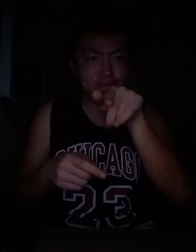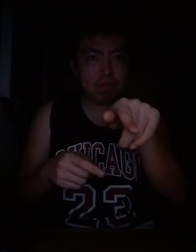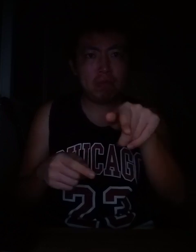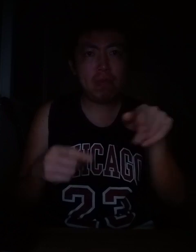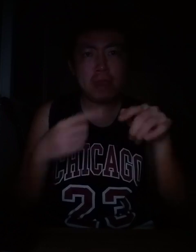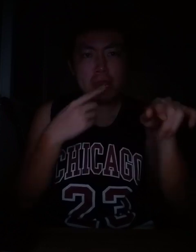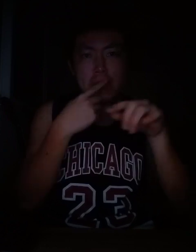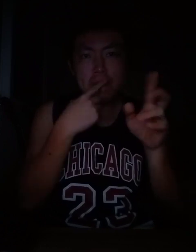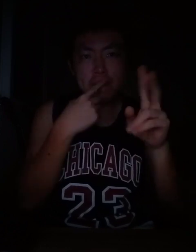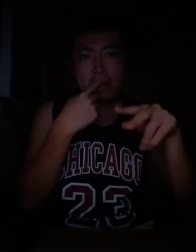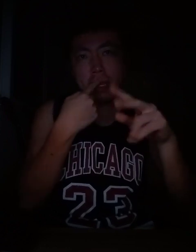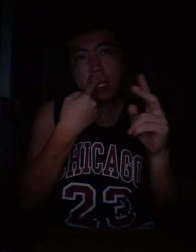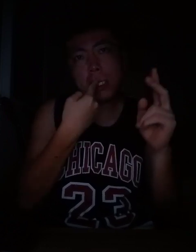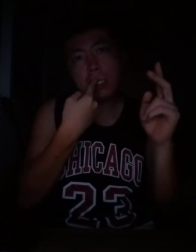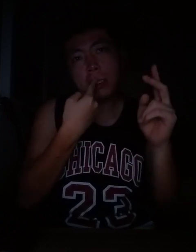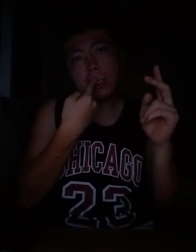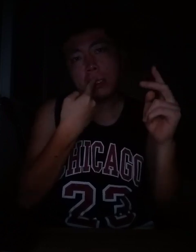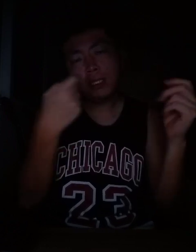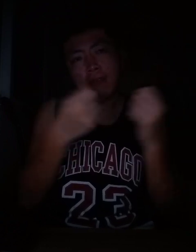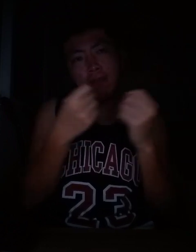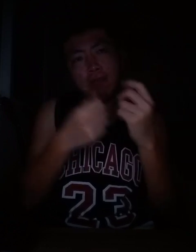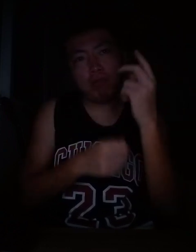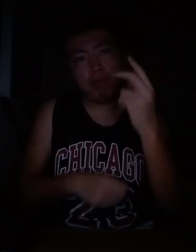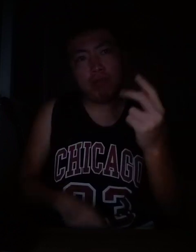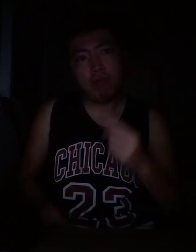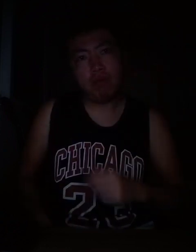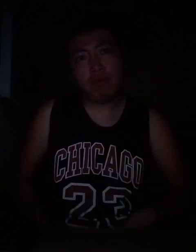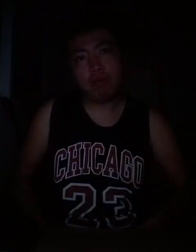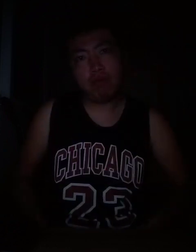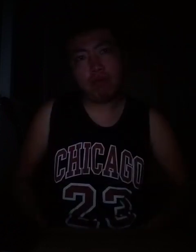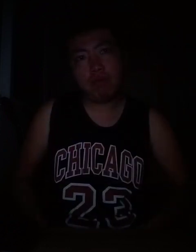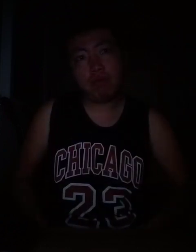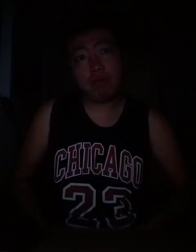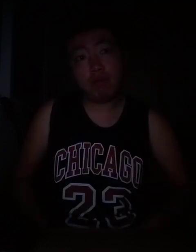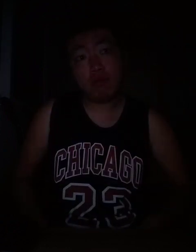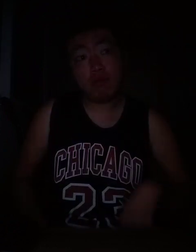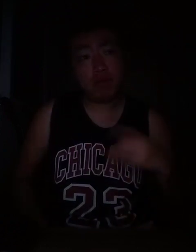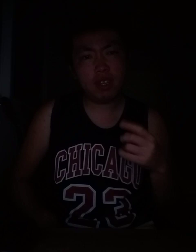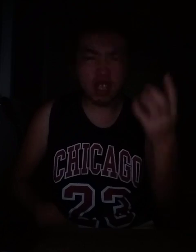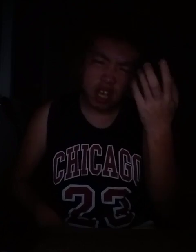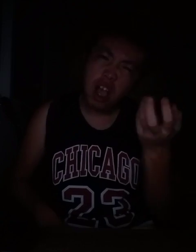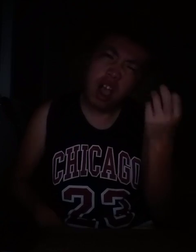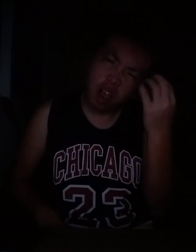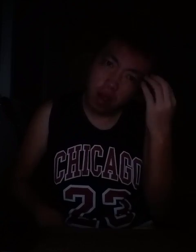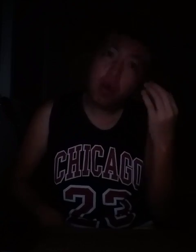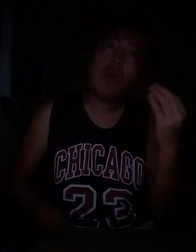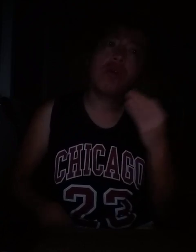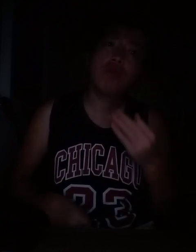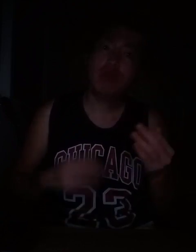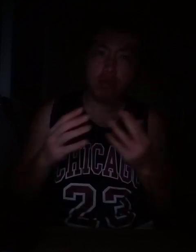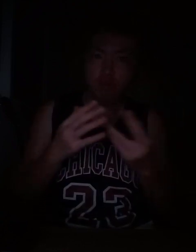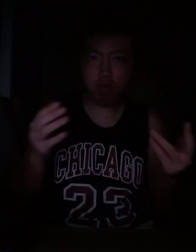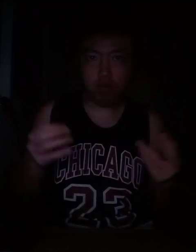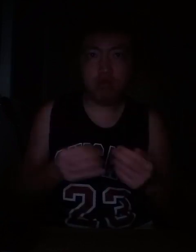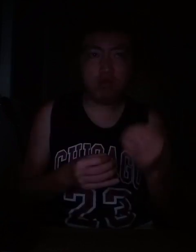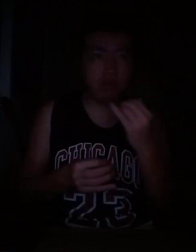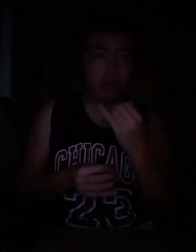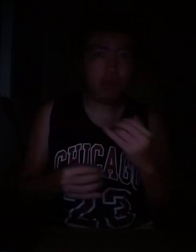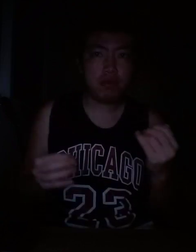두 번째 사고를 낸 것으로 파악됐습니다. 다치신 분도 있고 그래서 치상으로 지금 혐의가 적용될 거고